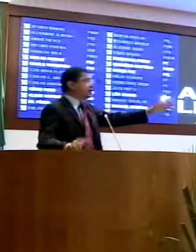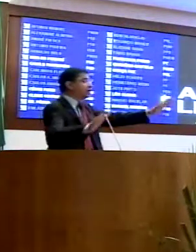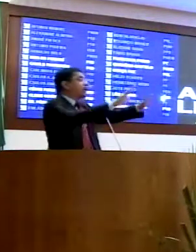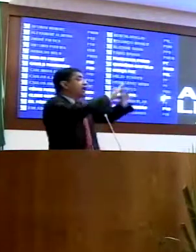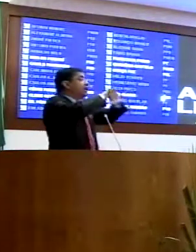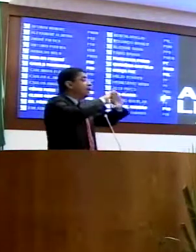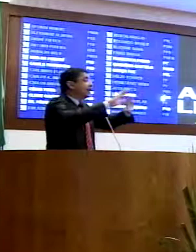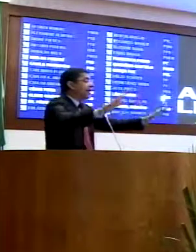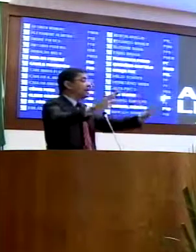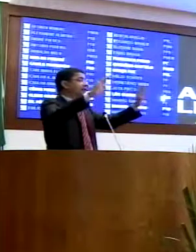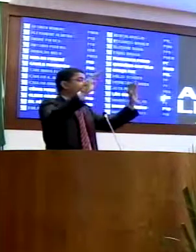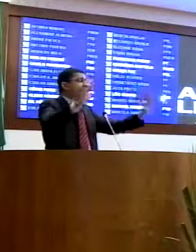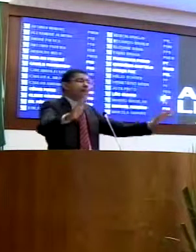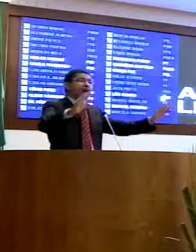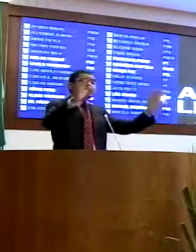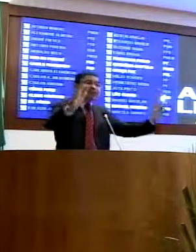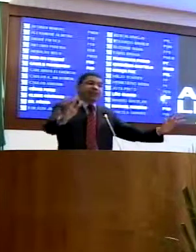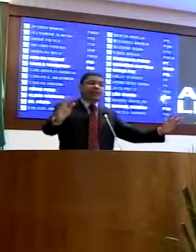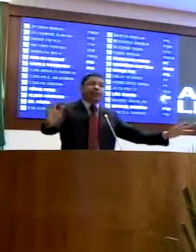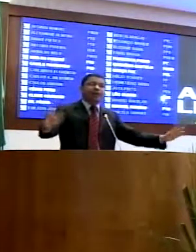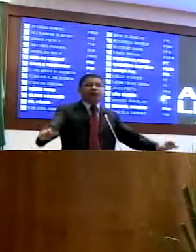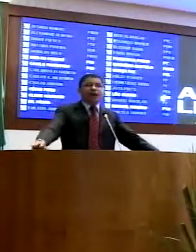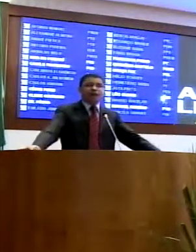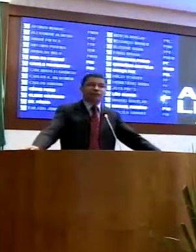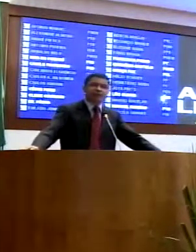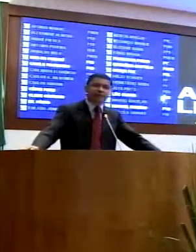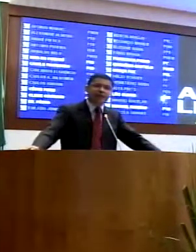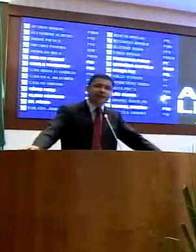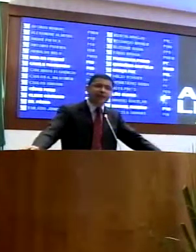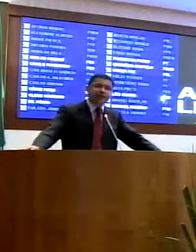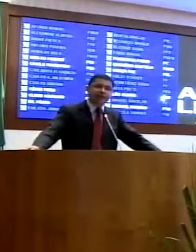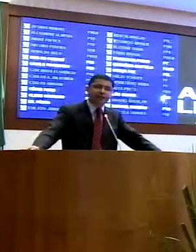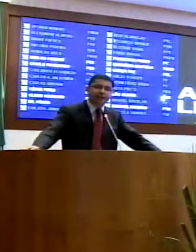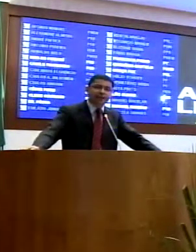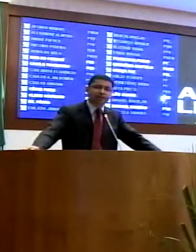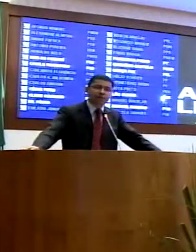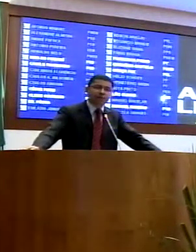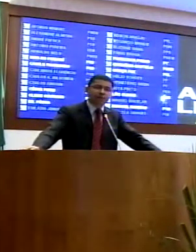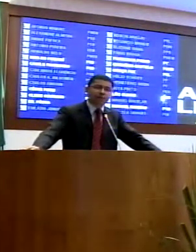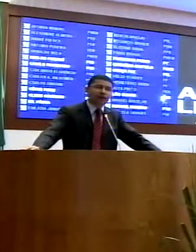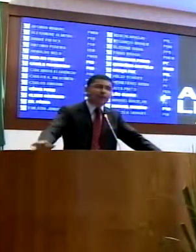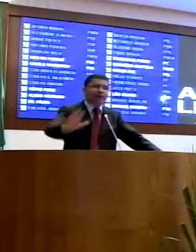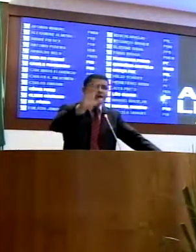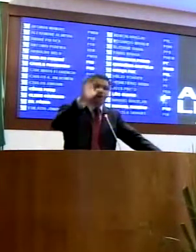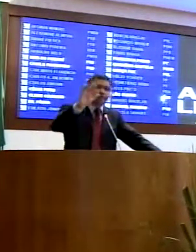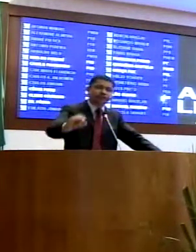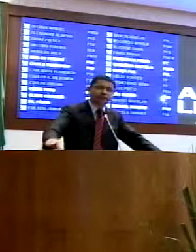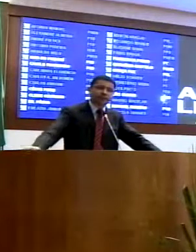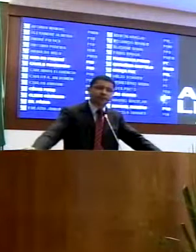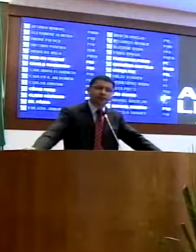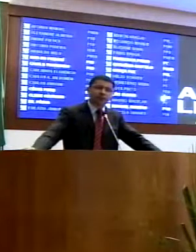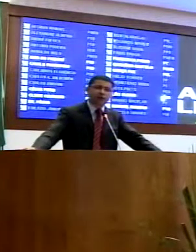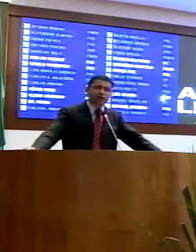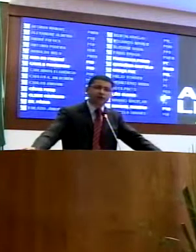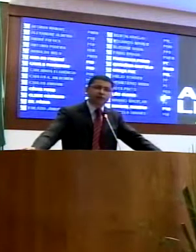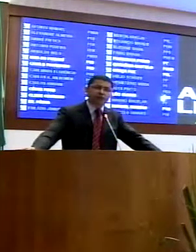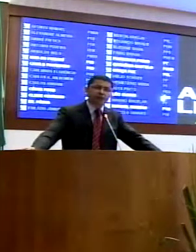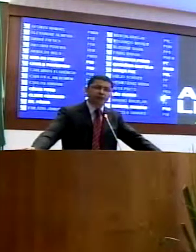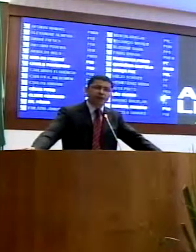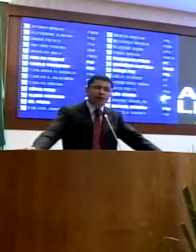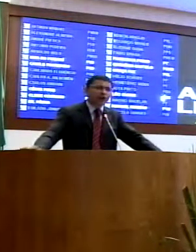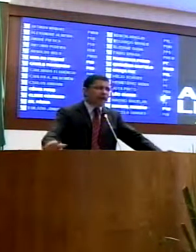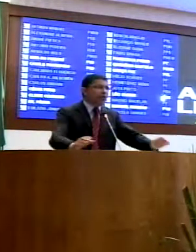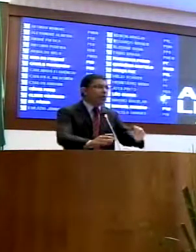de 15. Ninguém sabia exatamente o que acontecia em Pedrinhas. Uma rebelião, um